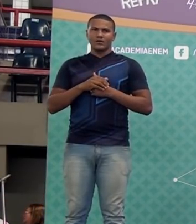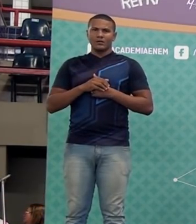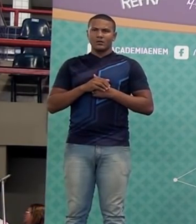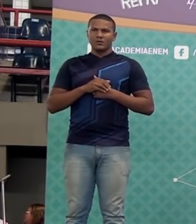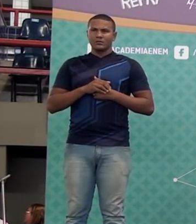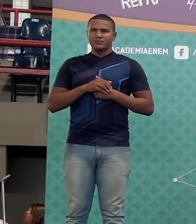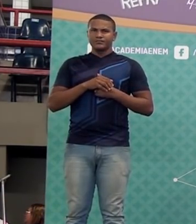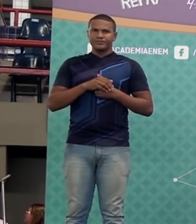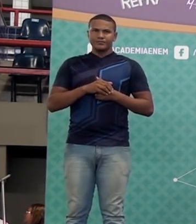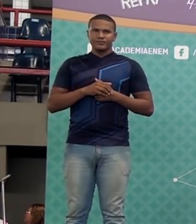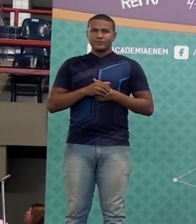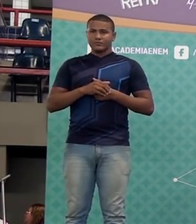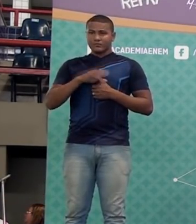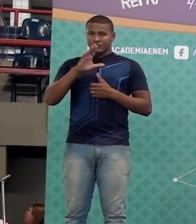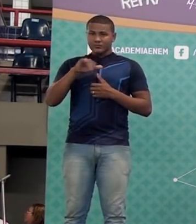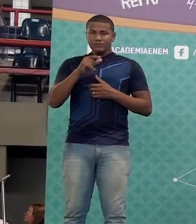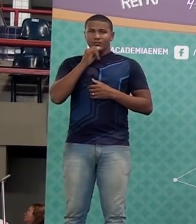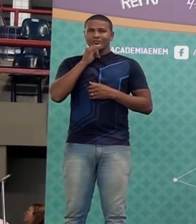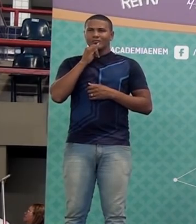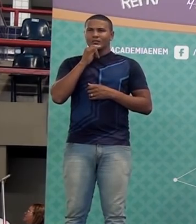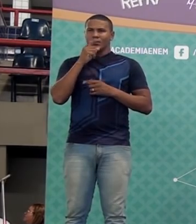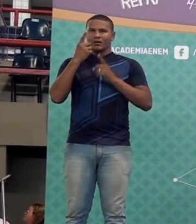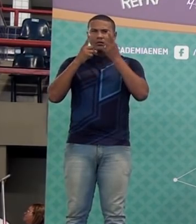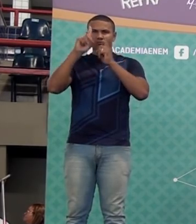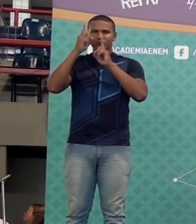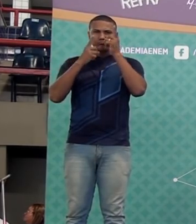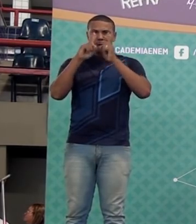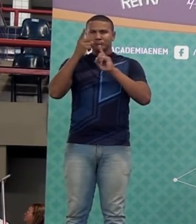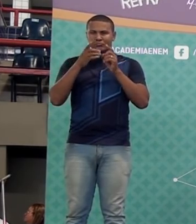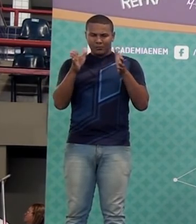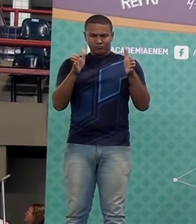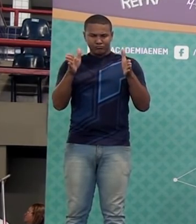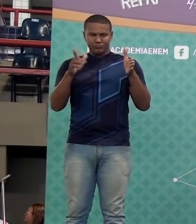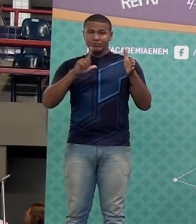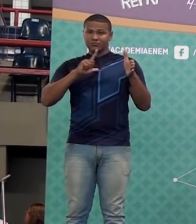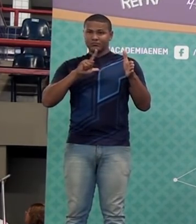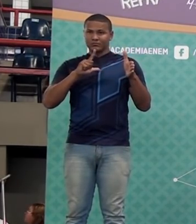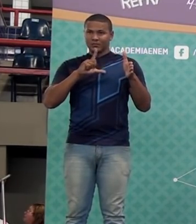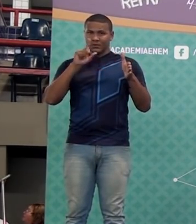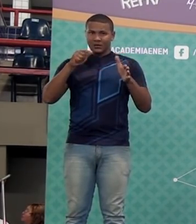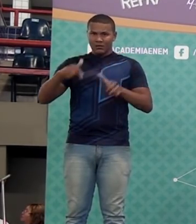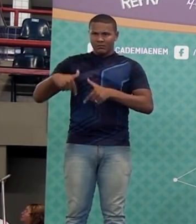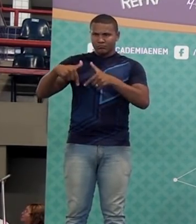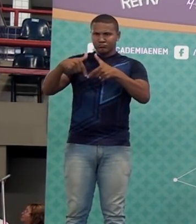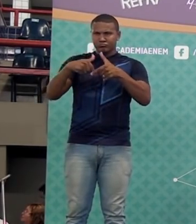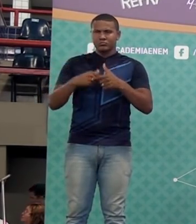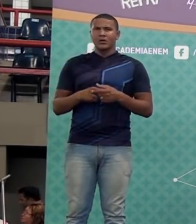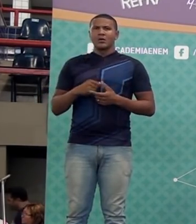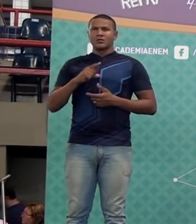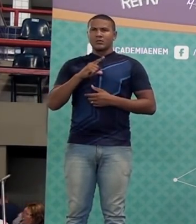73, que não foi revolução, né? Allende foi eleito democraticamente. Tivemos 2 revoluções na